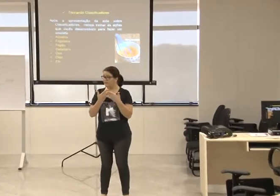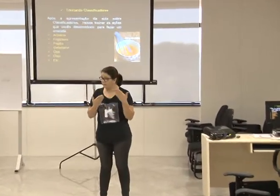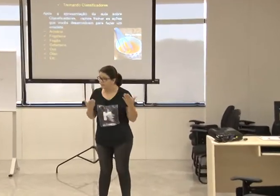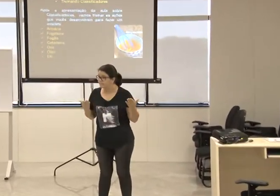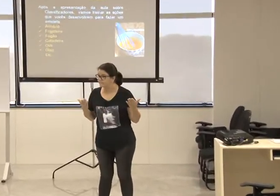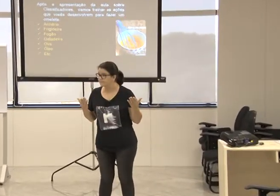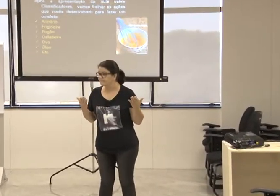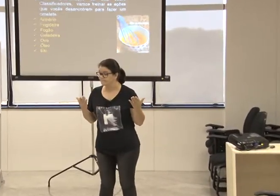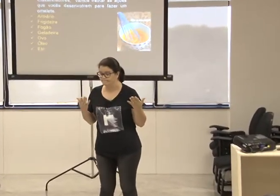perdeu.